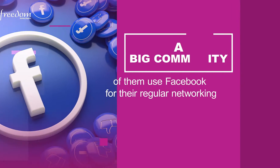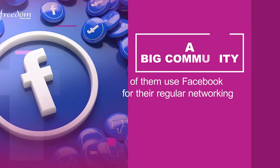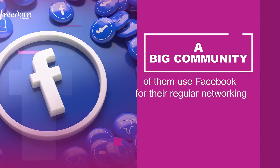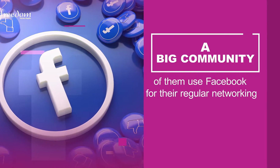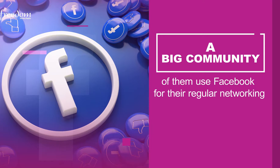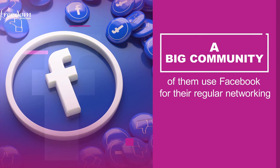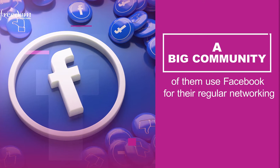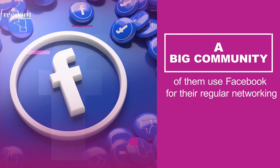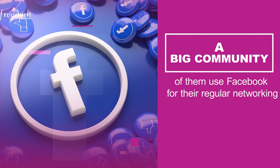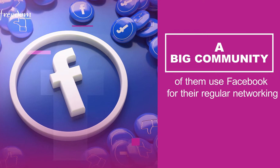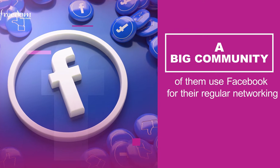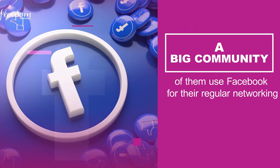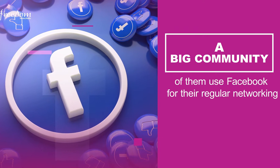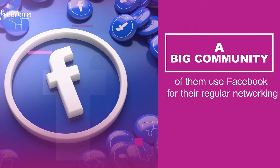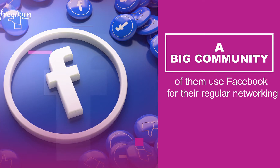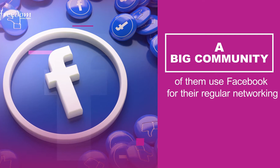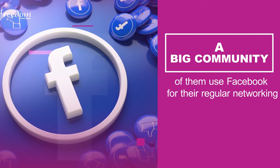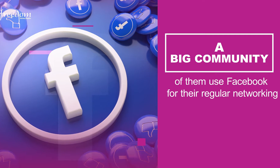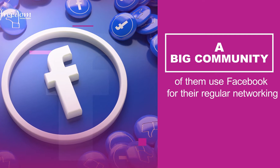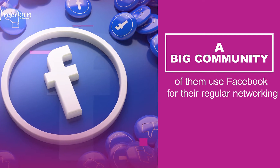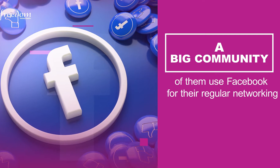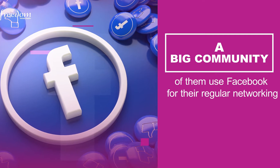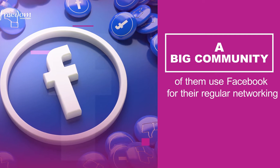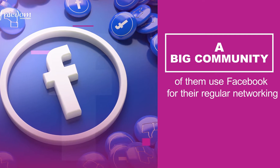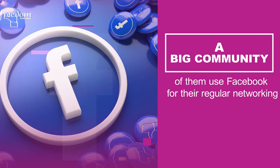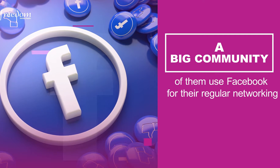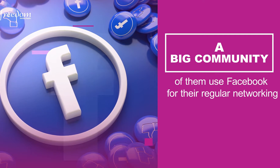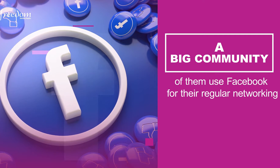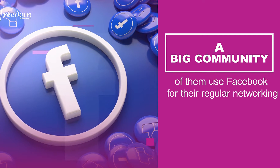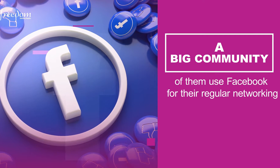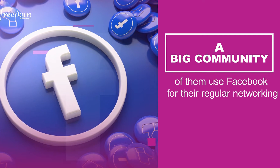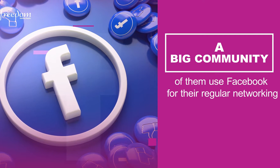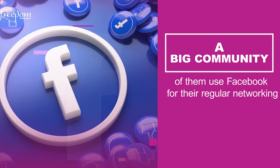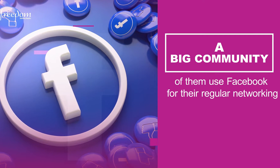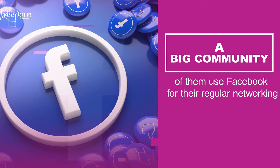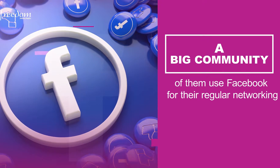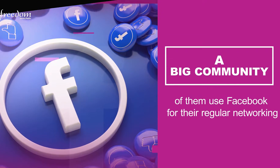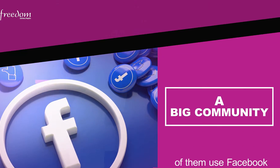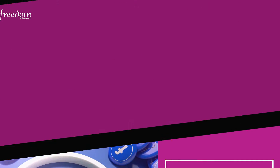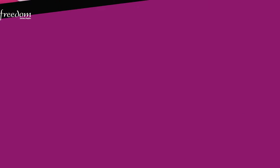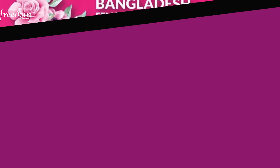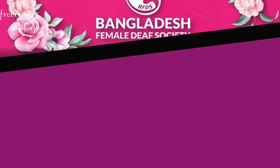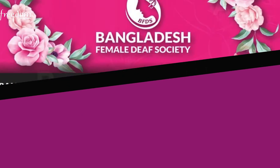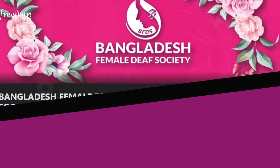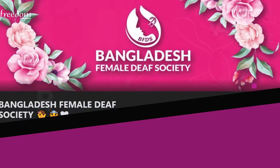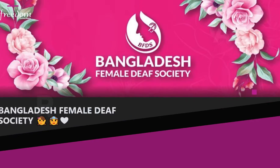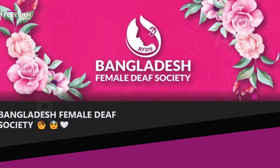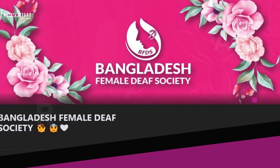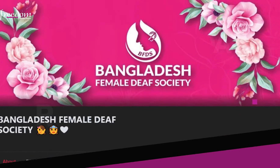জানি, তবে ধারণা করতে পারি না স্পেশালি নারীর সংখ্যা ঠিক কত।